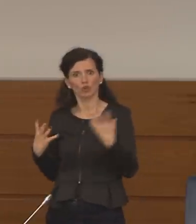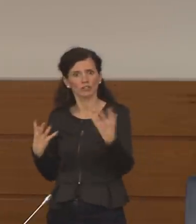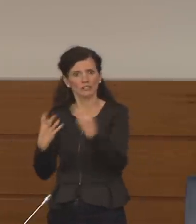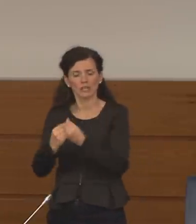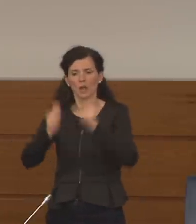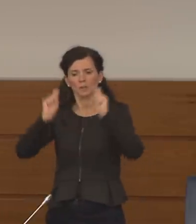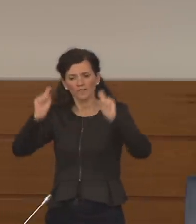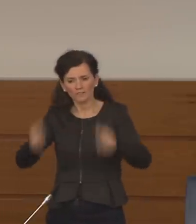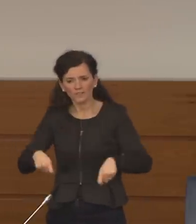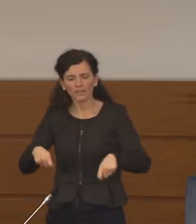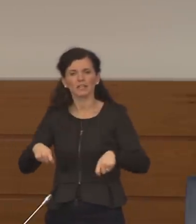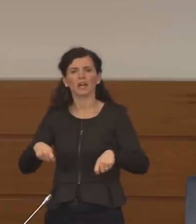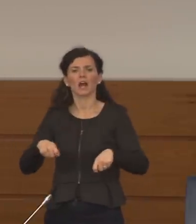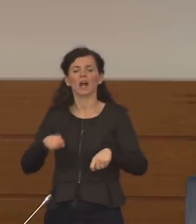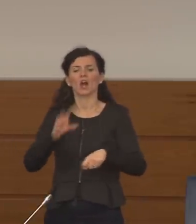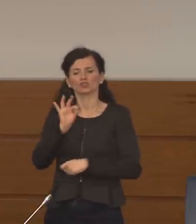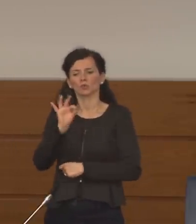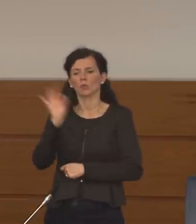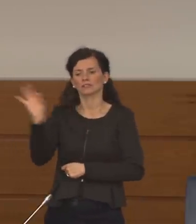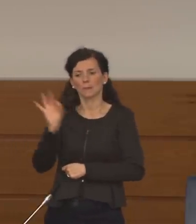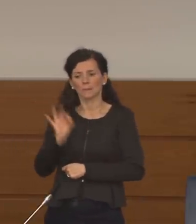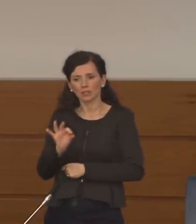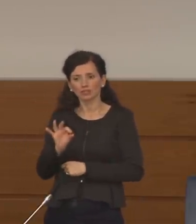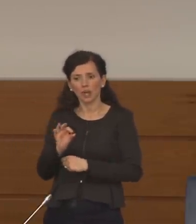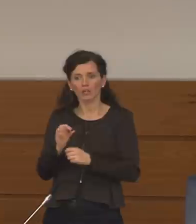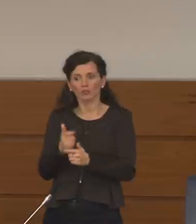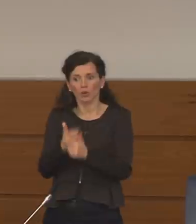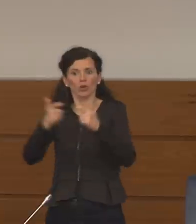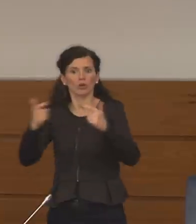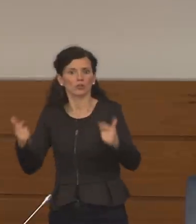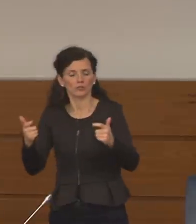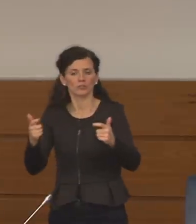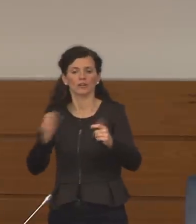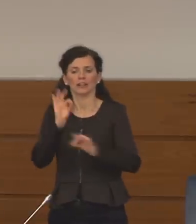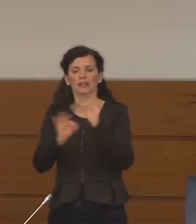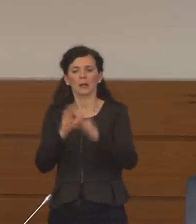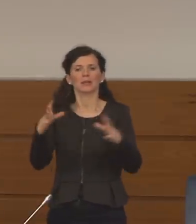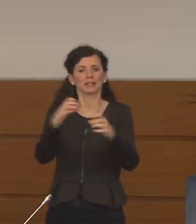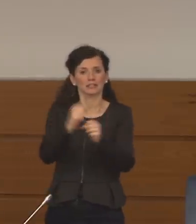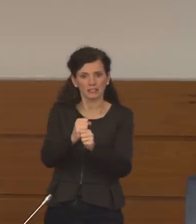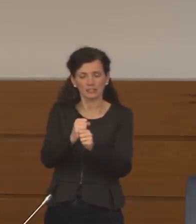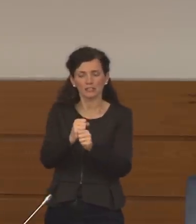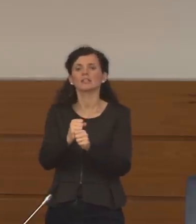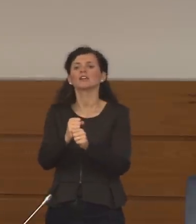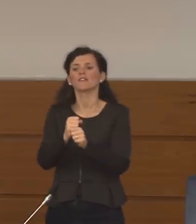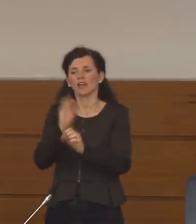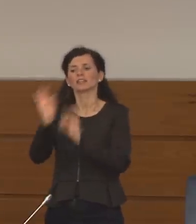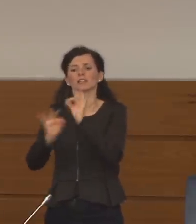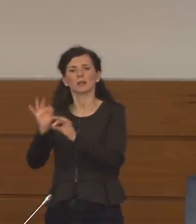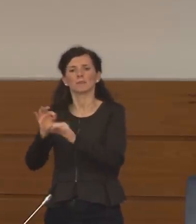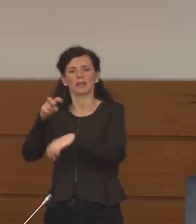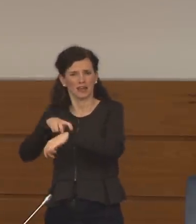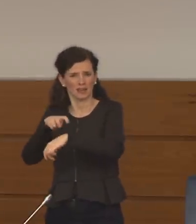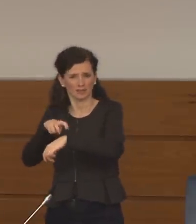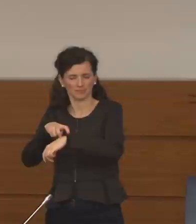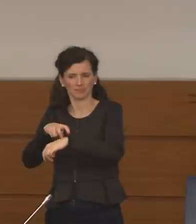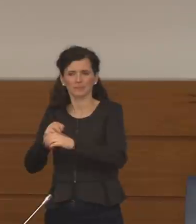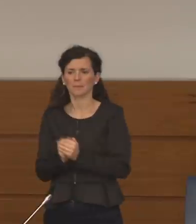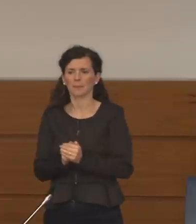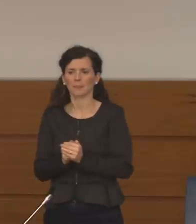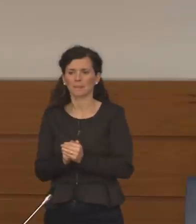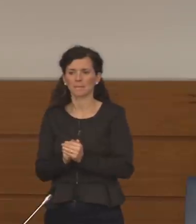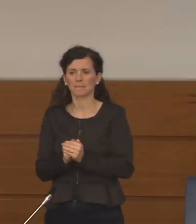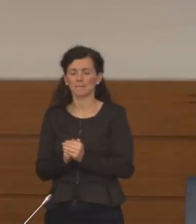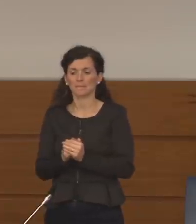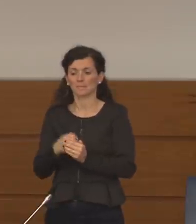potenziamento del 50 per cento delle terapie intensive del 100 per cento delle terapie sub intensive noi stiamo